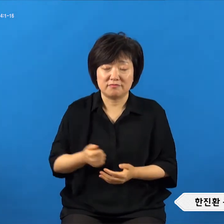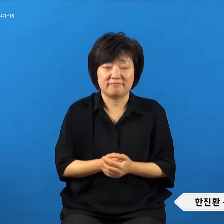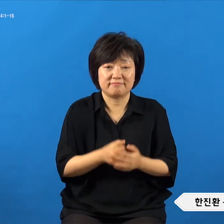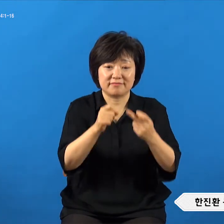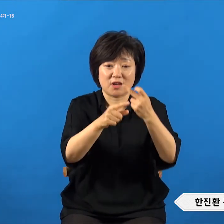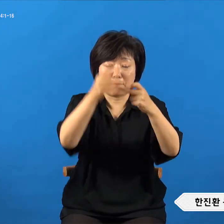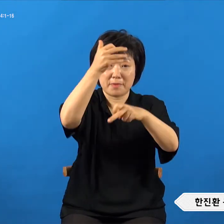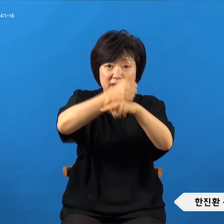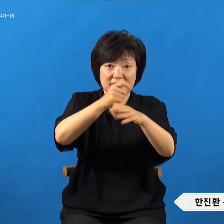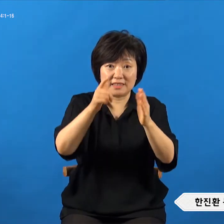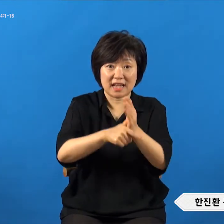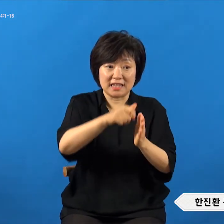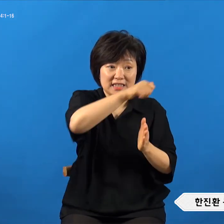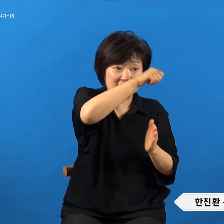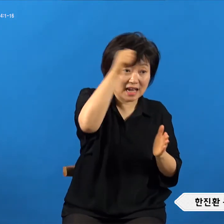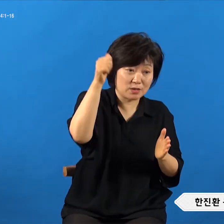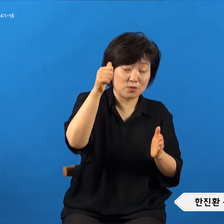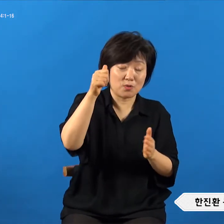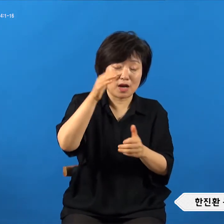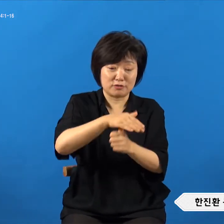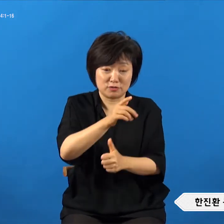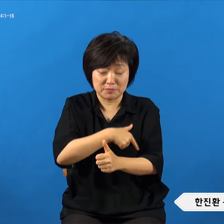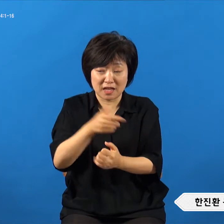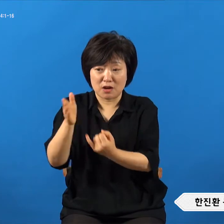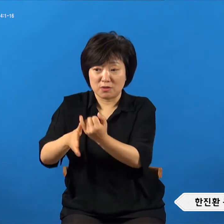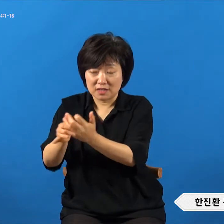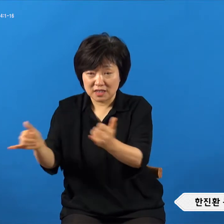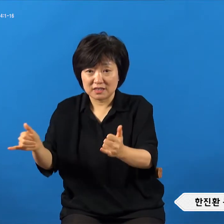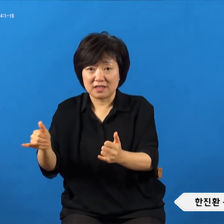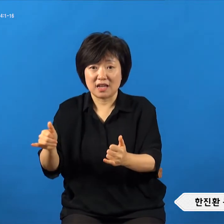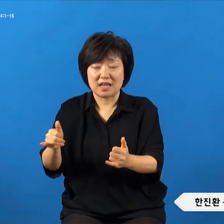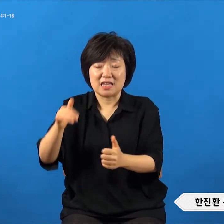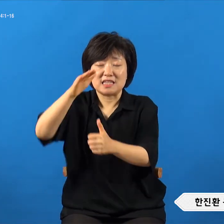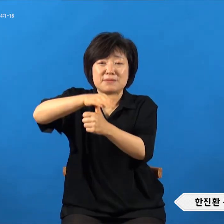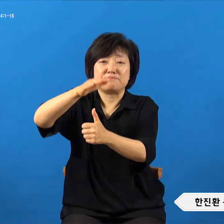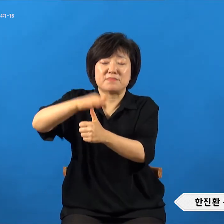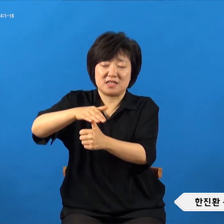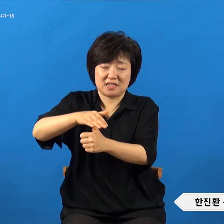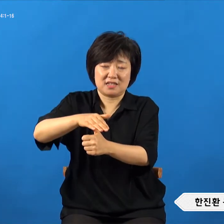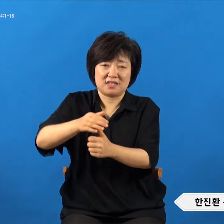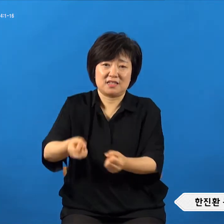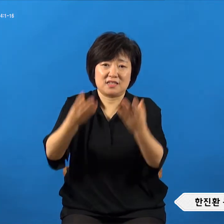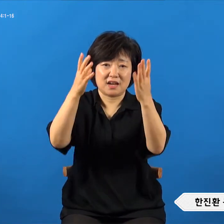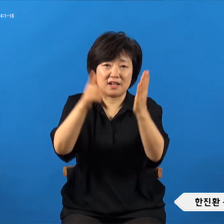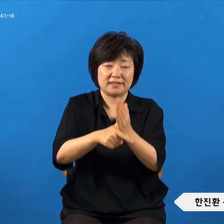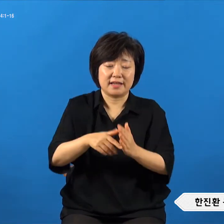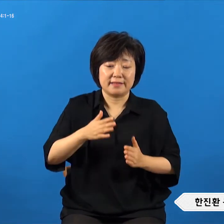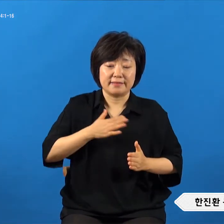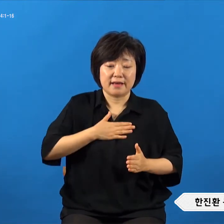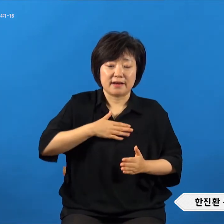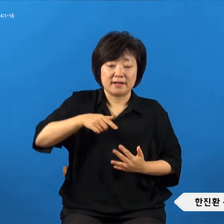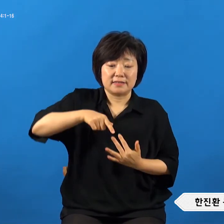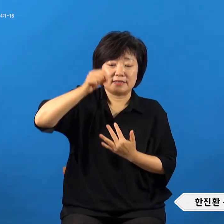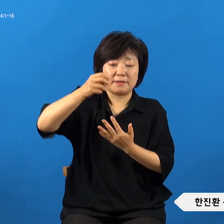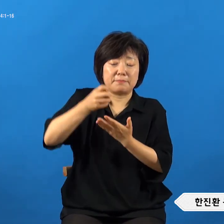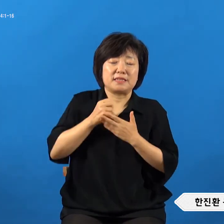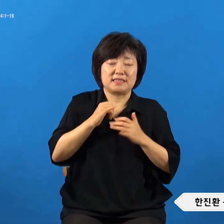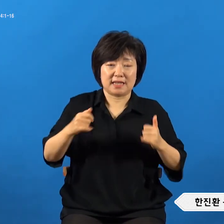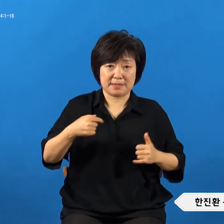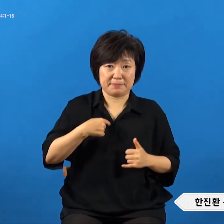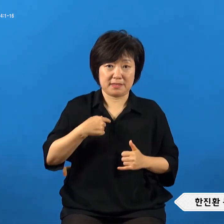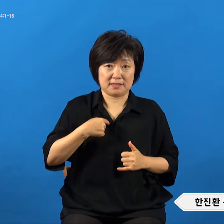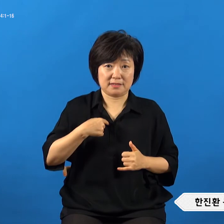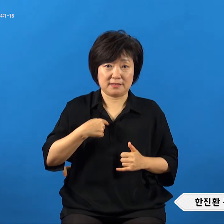되면 이제 장로님, 권사님, 안수집사님 세우는 임직식을 할 것입니다. 그때 세움받는